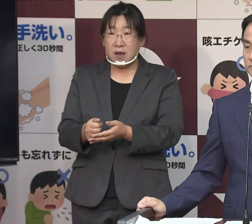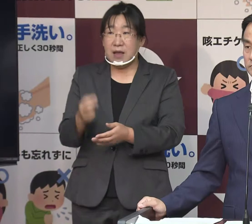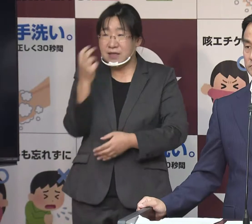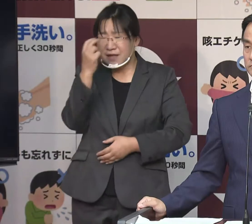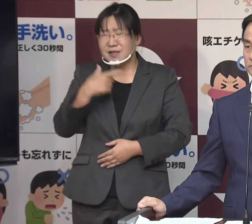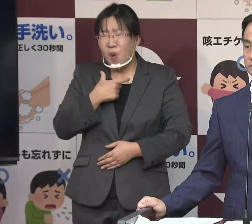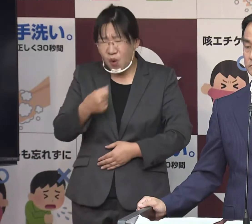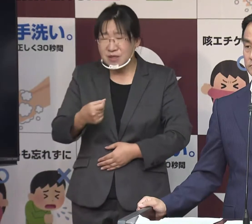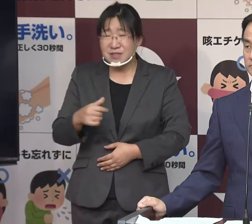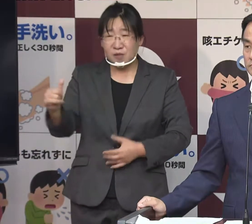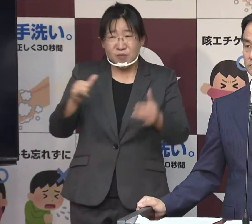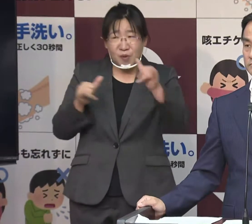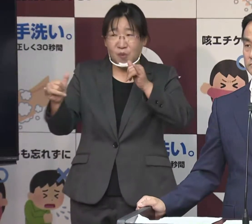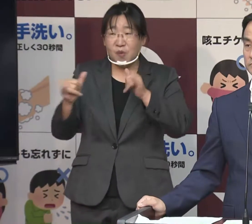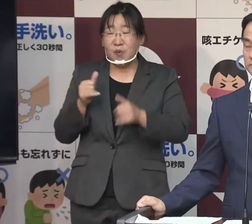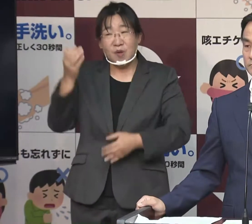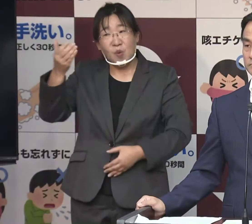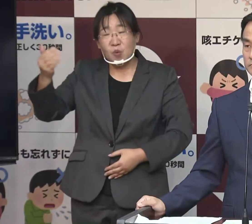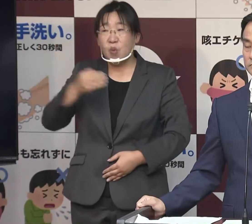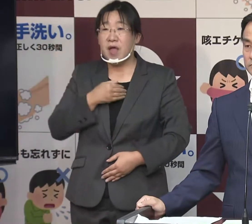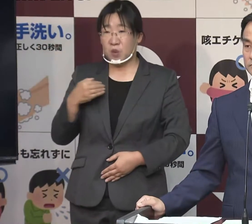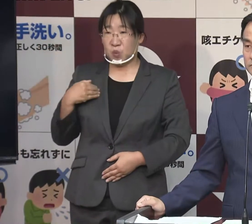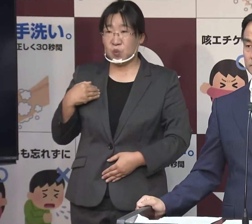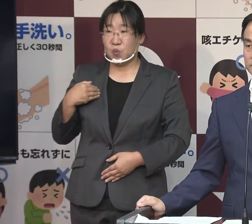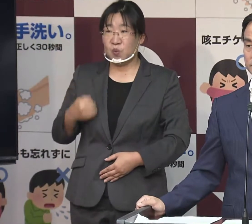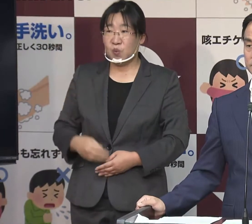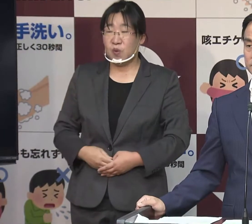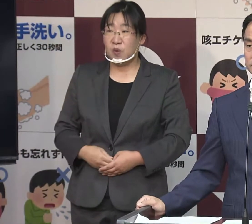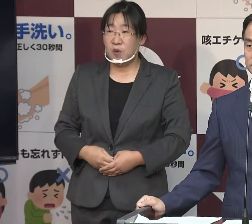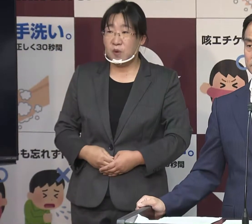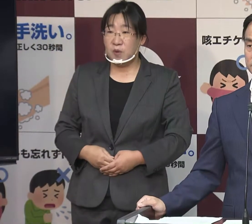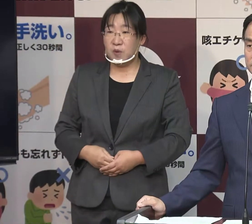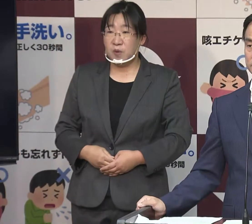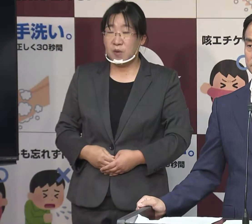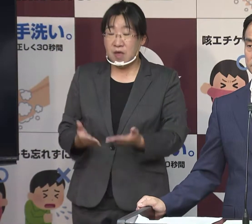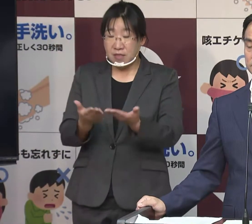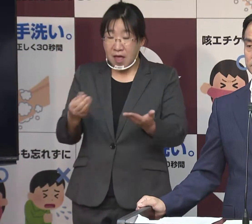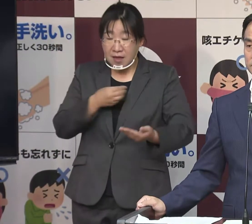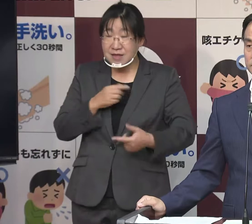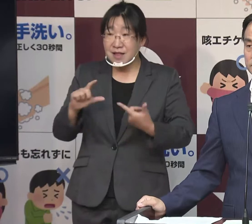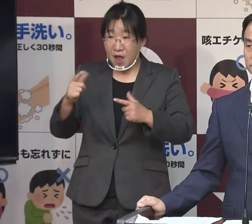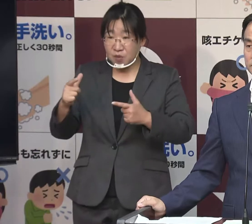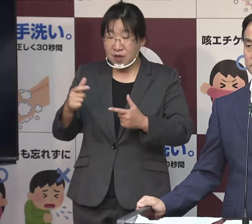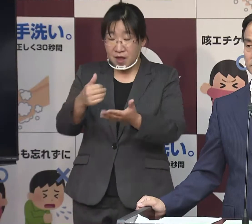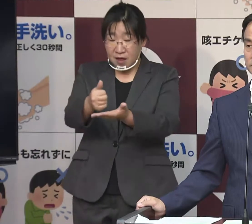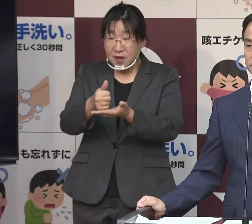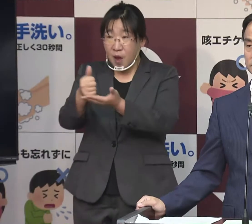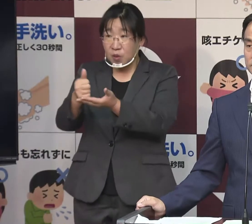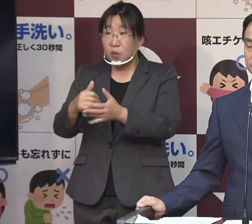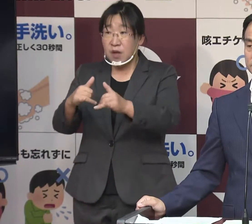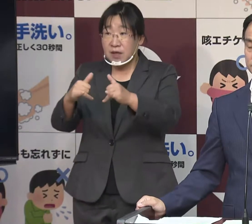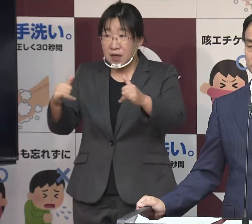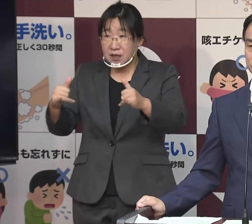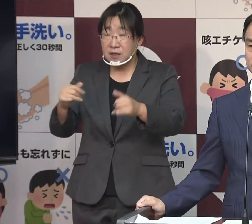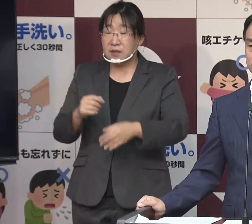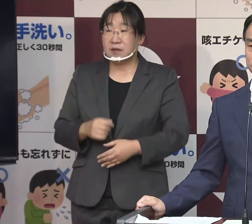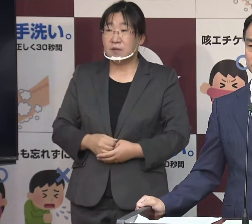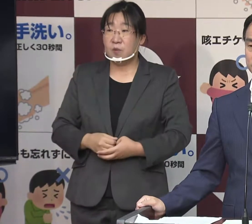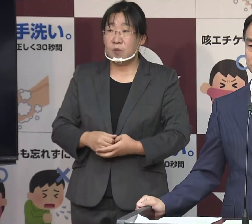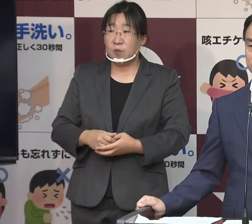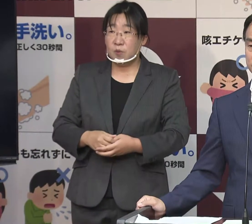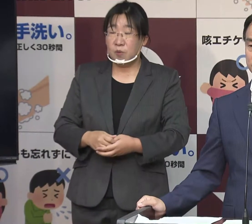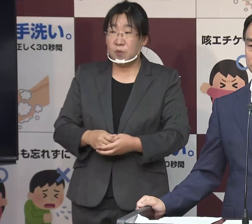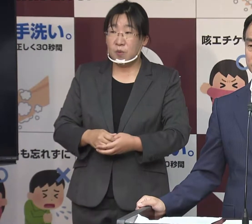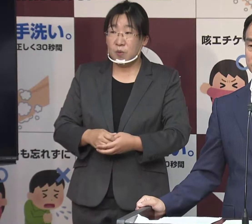るんじゃないかなっていうのが想定されるんですけども、これ従業員じゃなくて客で来られた方っていうのは、こっ